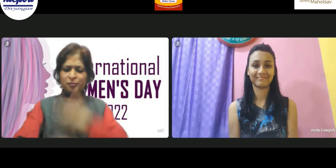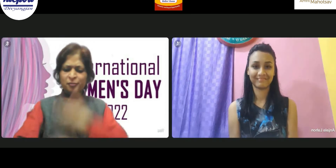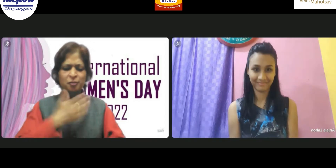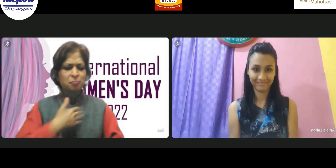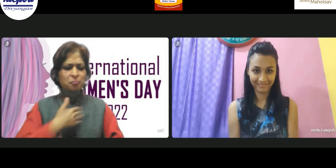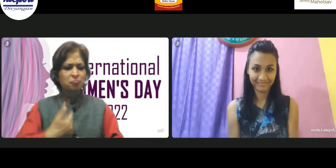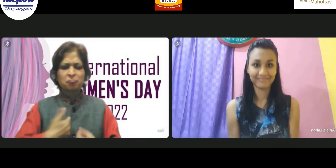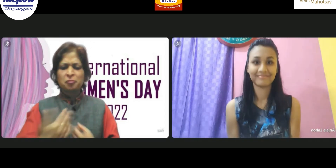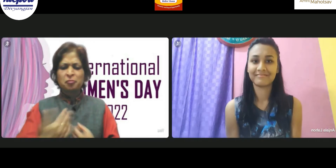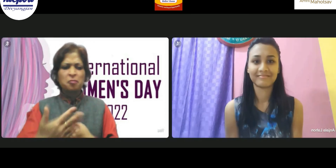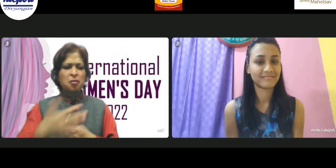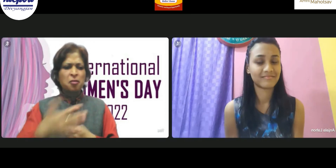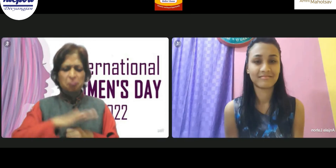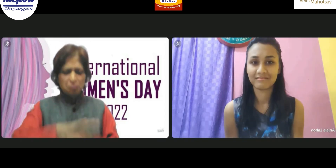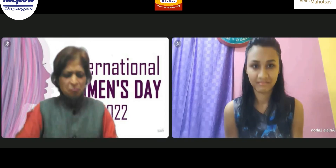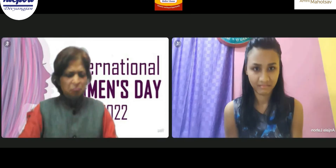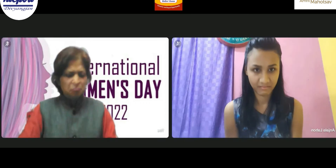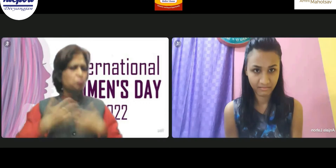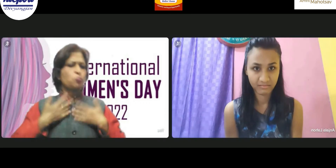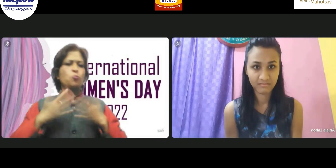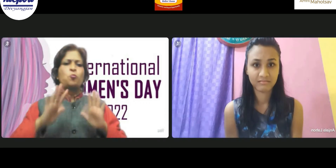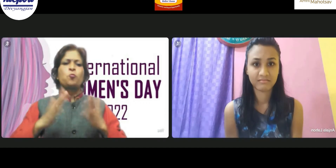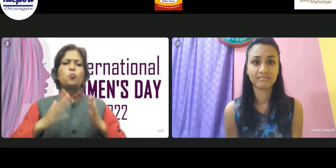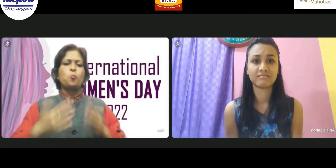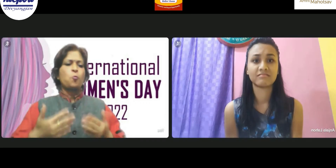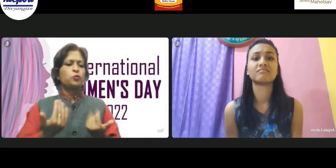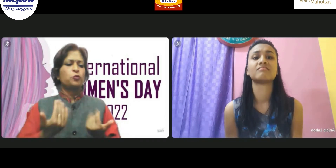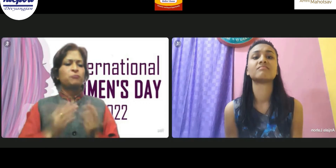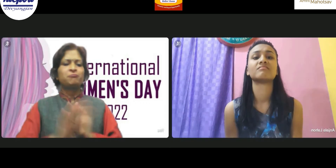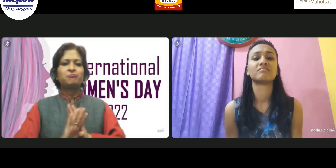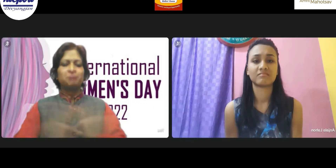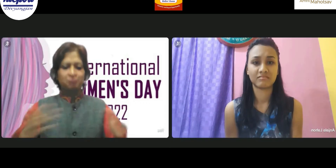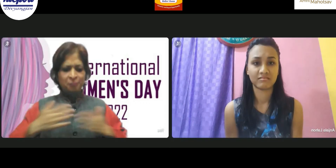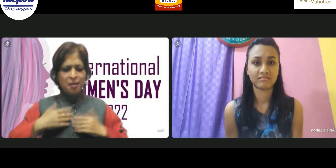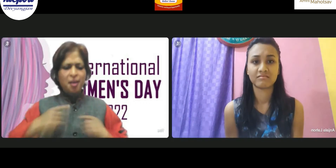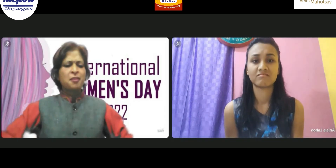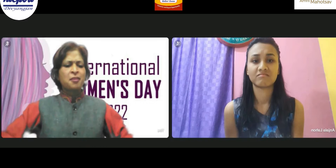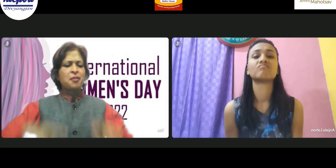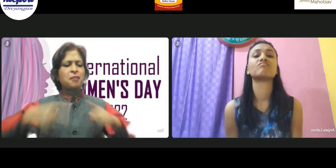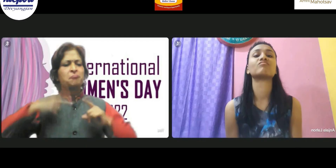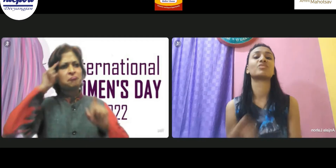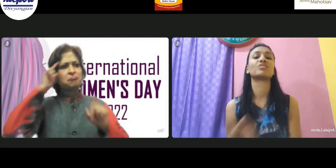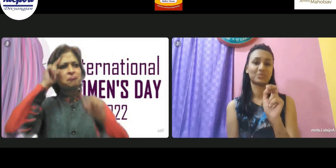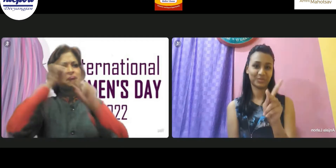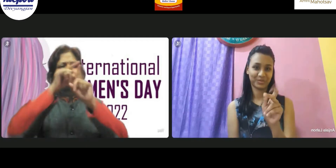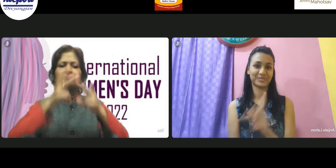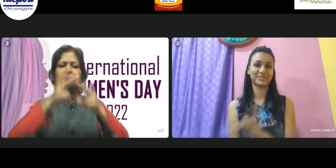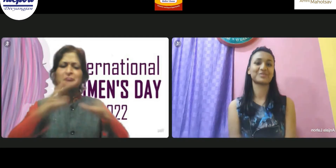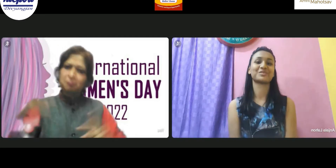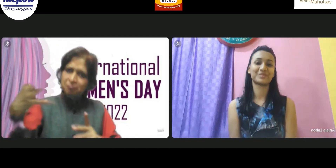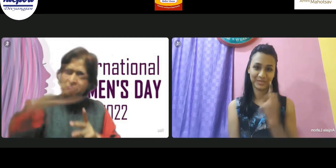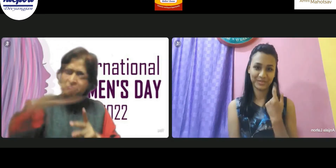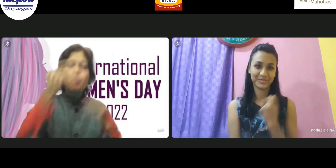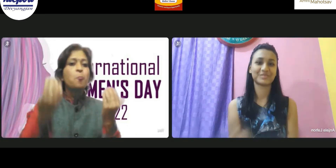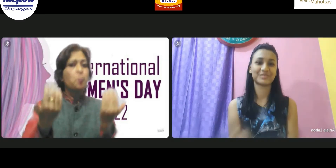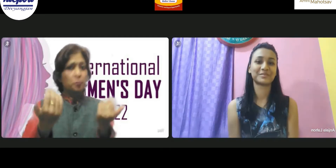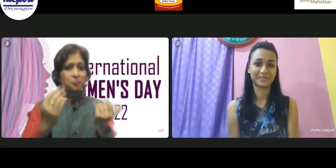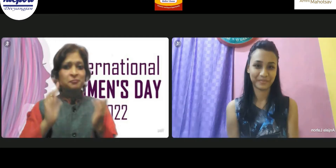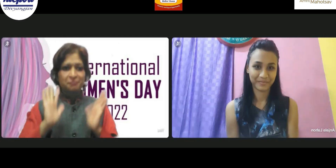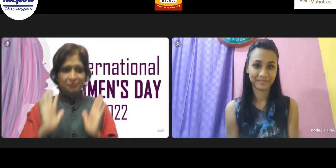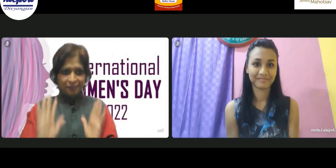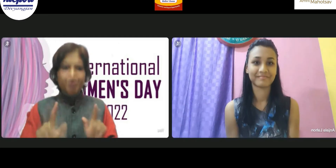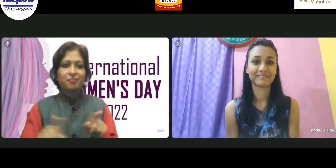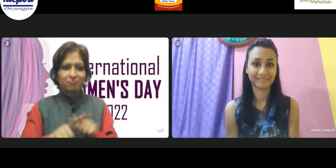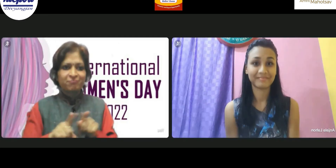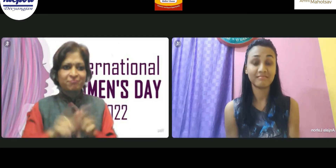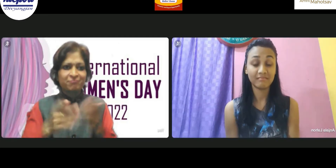लेकिन आपने ये दिखाया कि आप बधिर हैं, लेकिन आप ये सारी चीजें करने में सक्षम हैं, और जीवन में